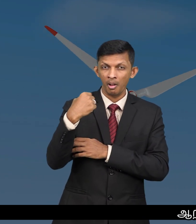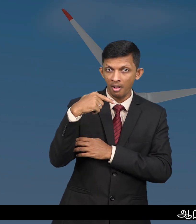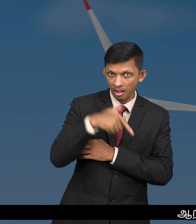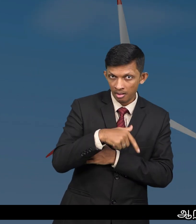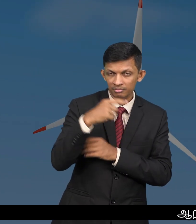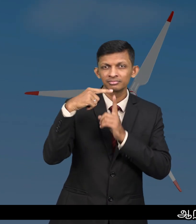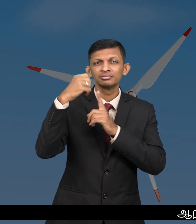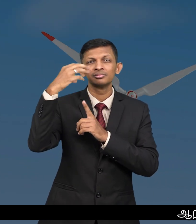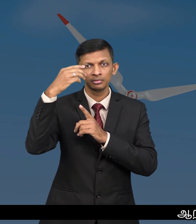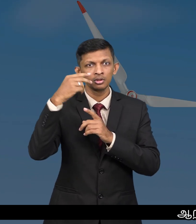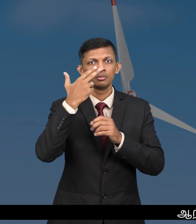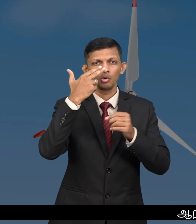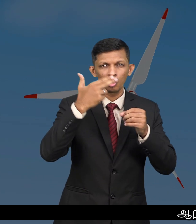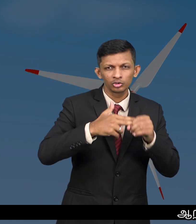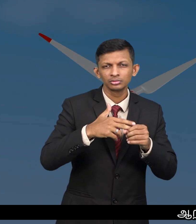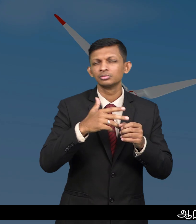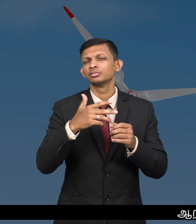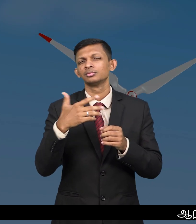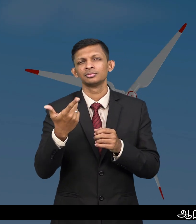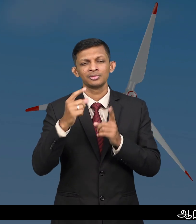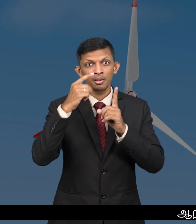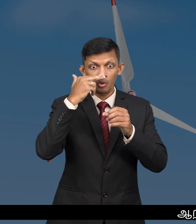ஆற்றல் மாற்றம்,